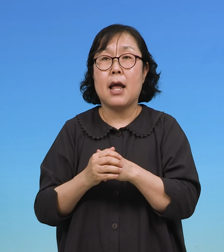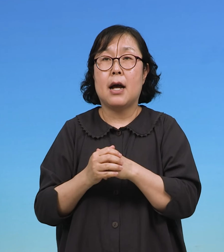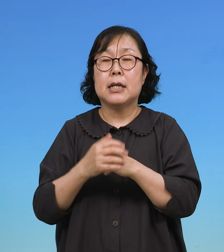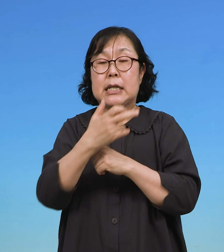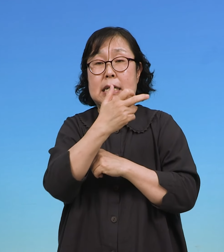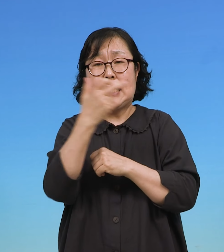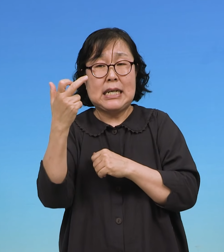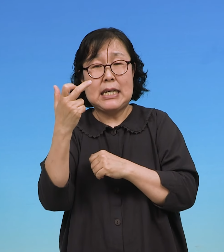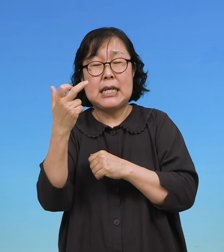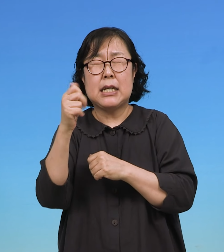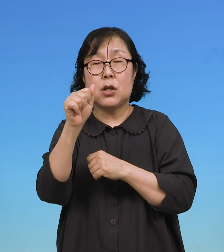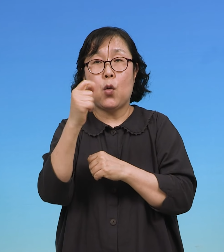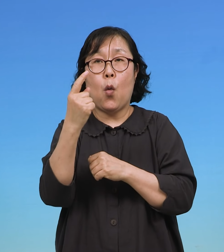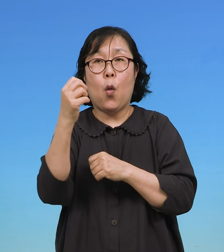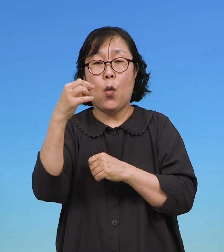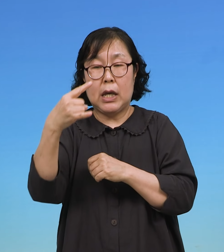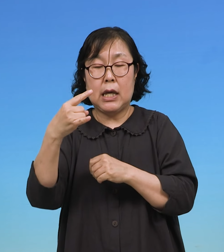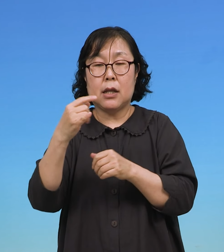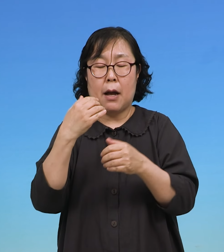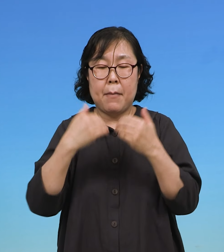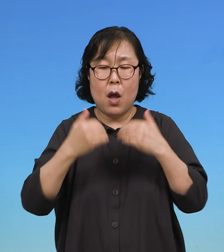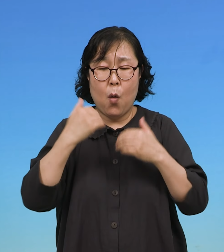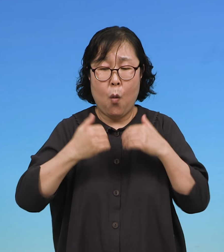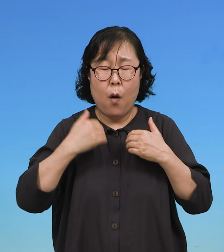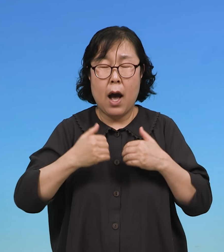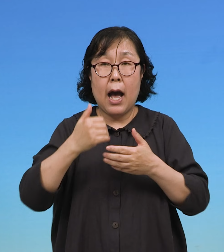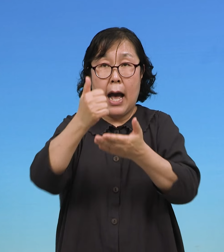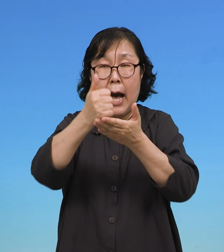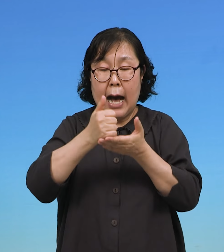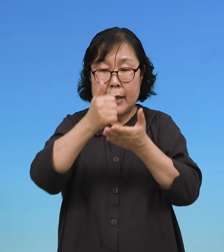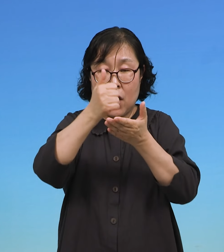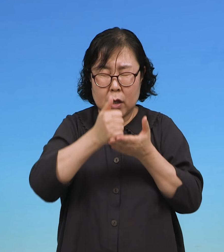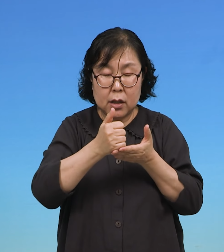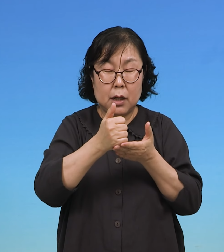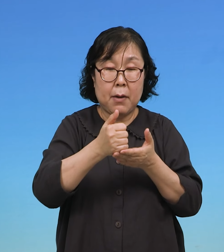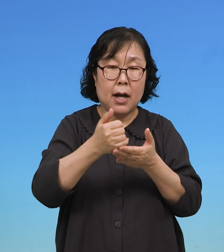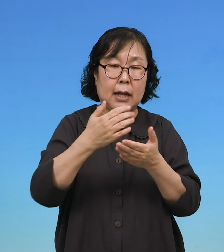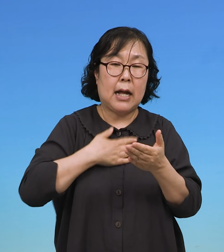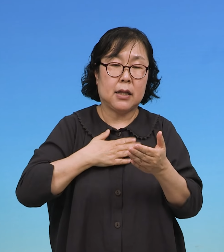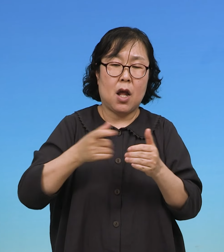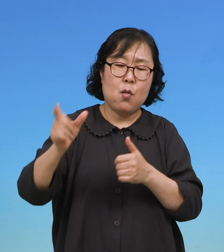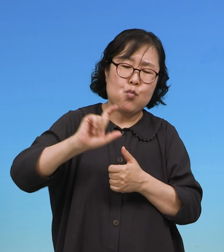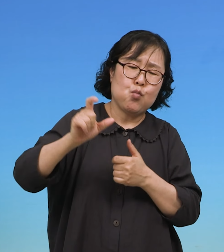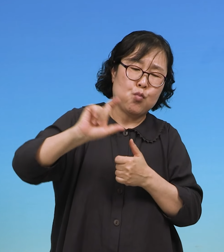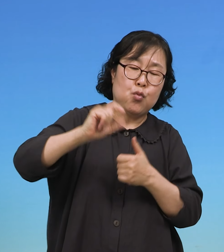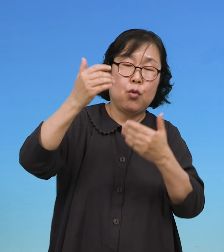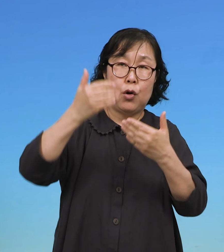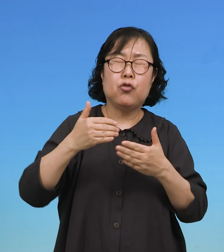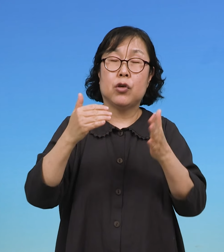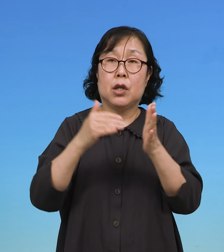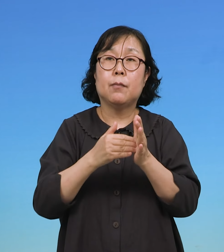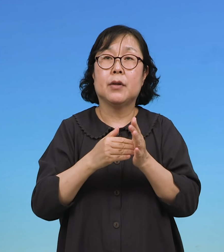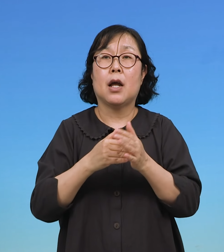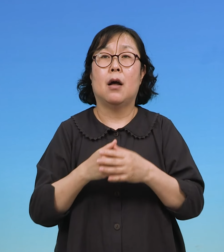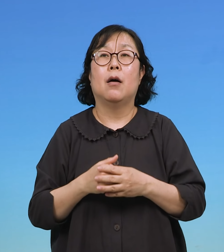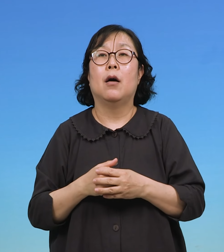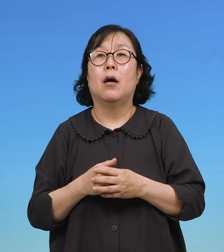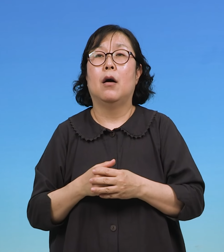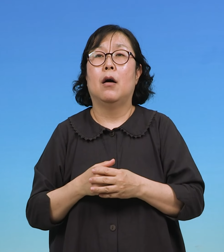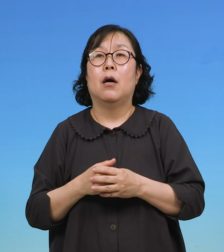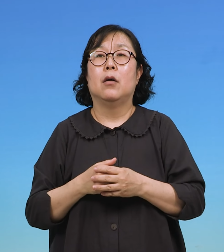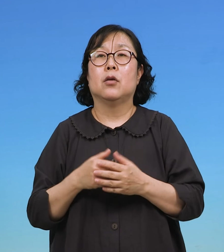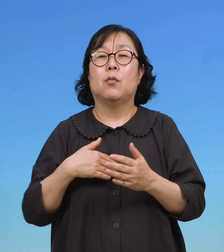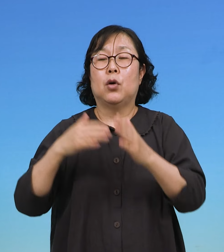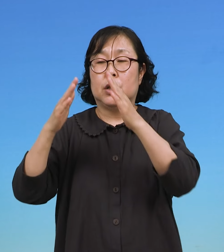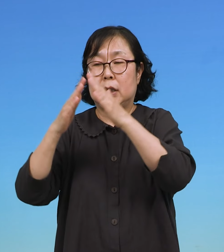생각지도 못한 호의와 환대가 부어지는데요, LA 도착하는 첫날부터 그 머물 집